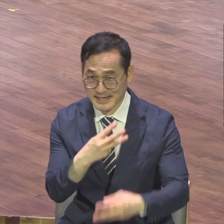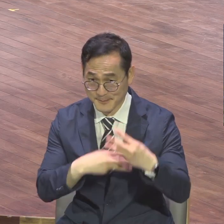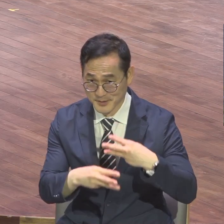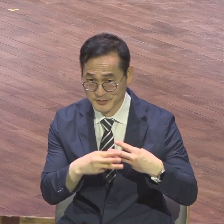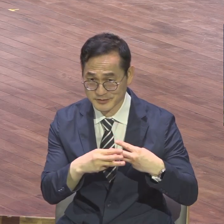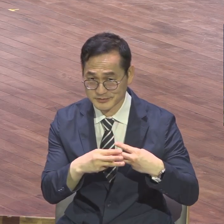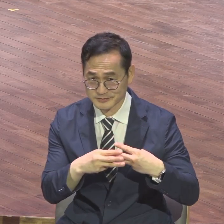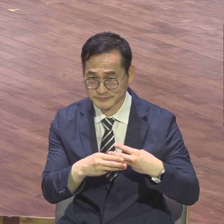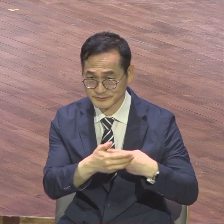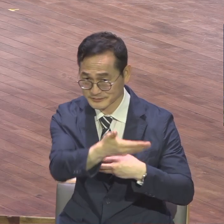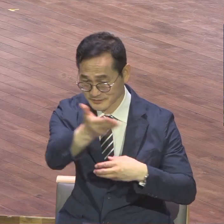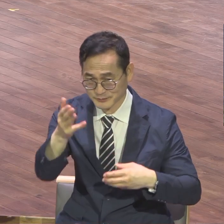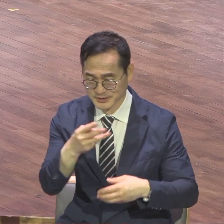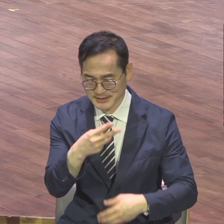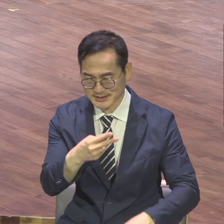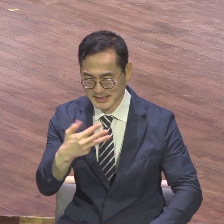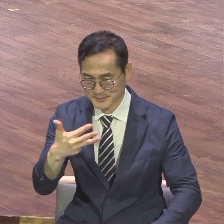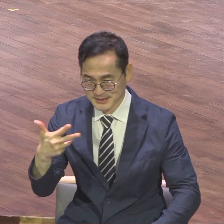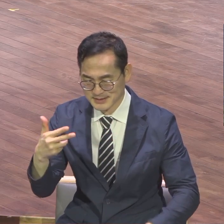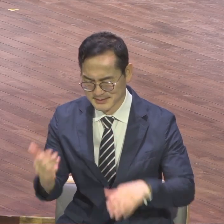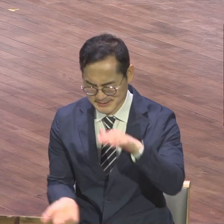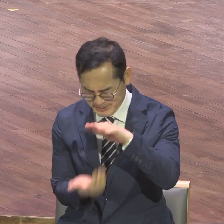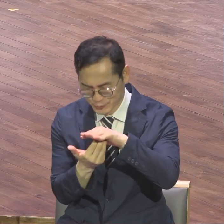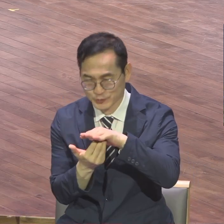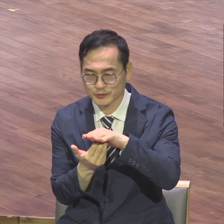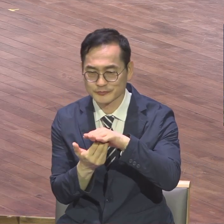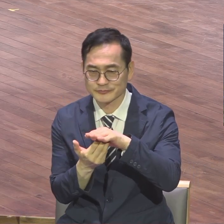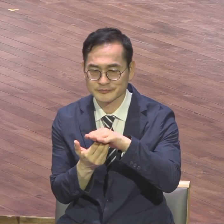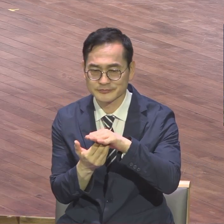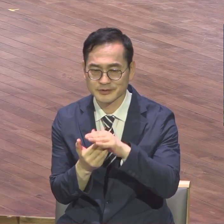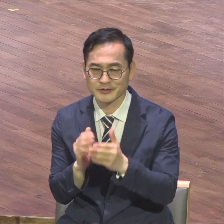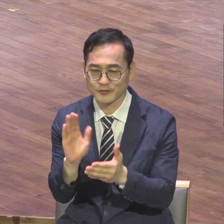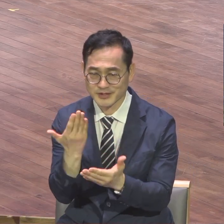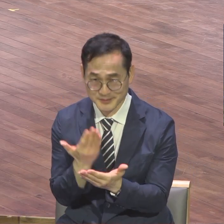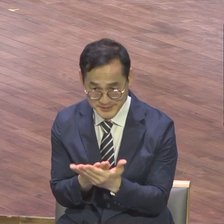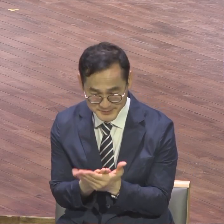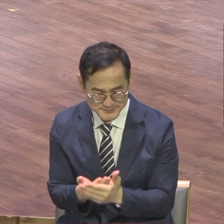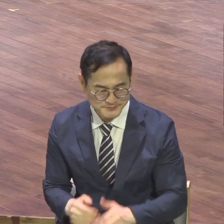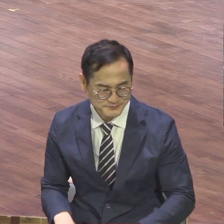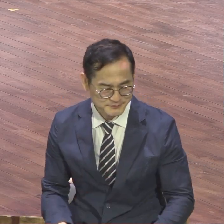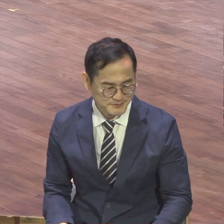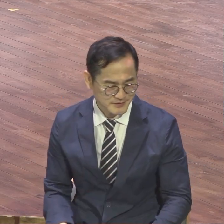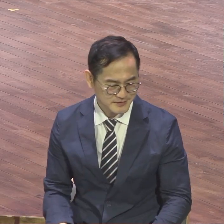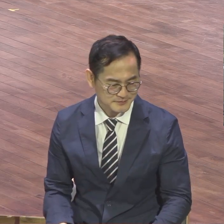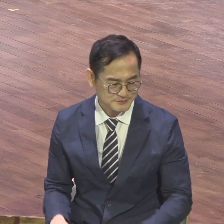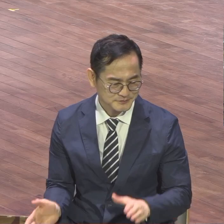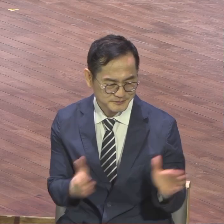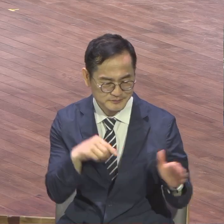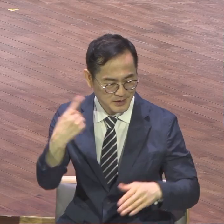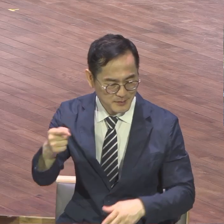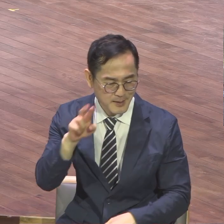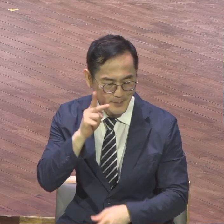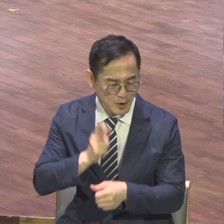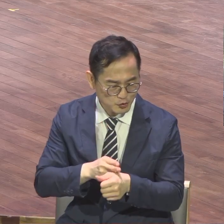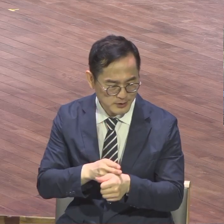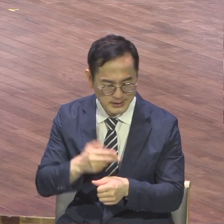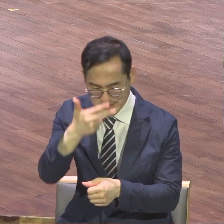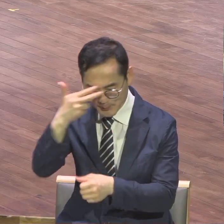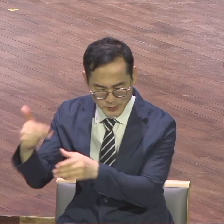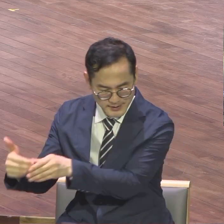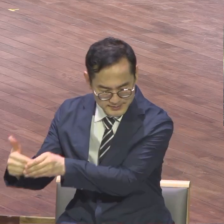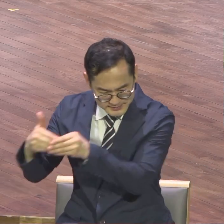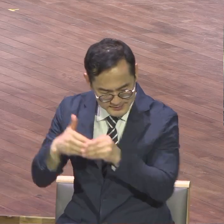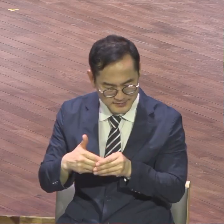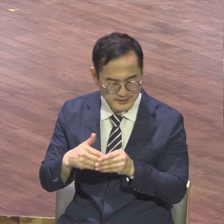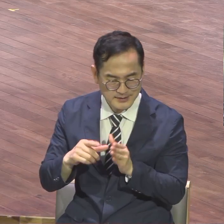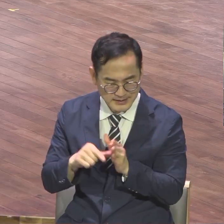되시기를 주님으로 축복합니다. 두 번째로 복음이 우선되는 삶이에요. 3절입니다. 바울이 그를 데리고 떠나고자 할시 그 지역에